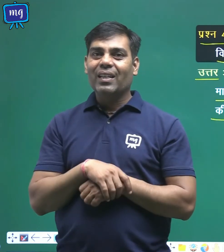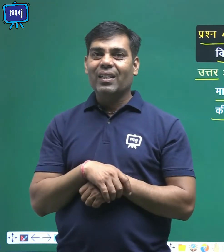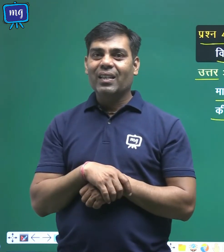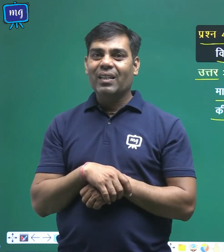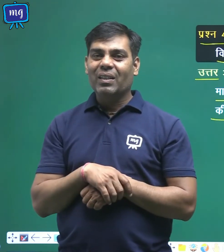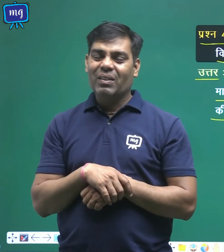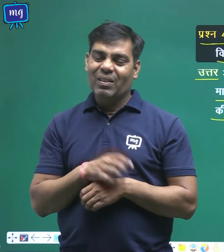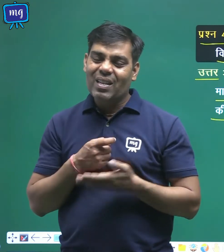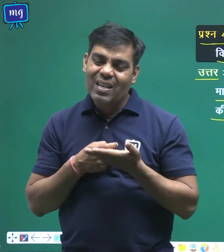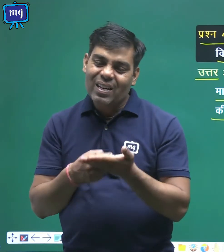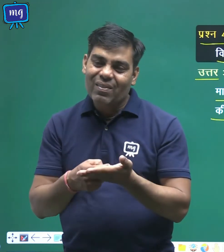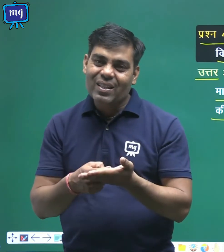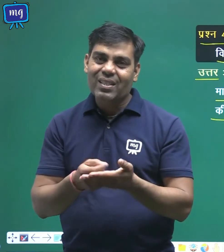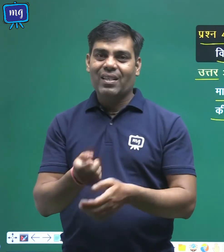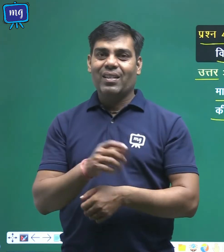विनती की।